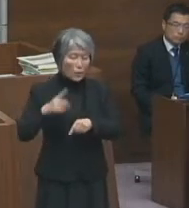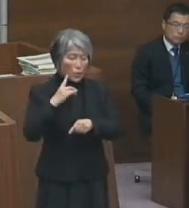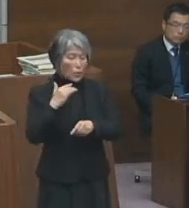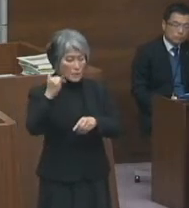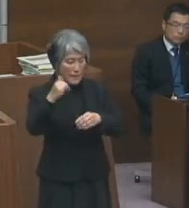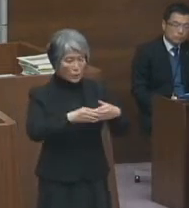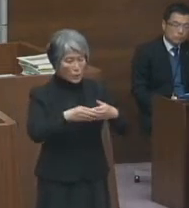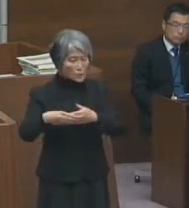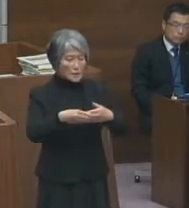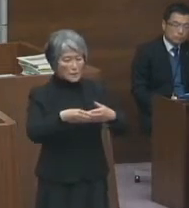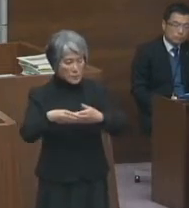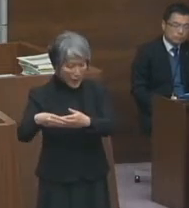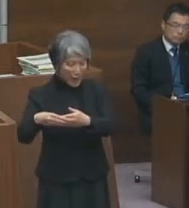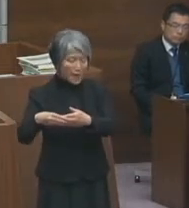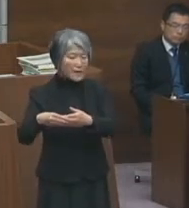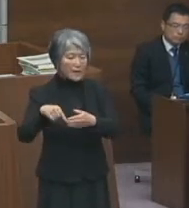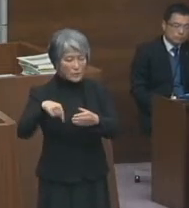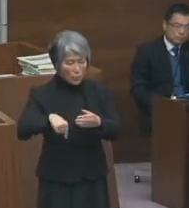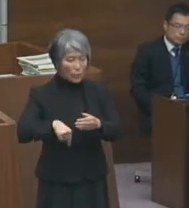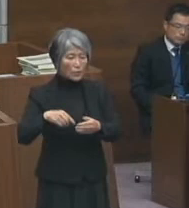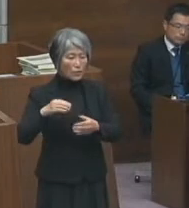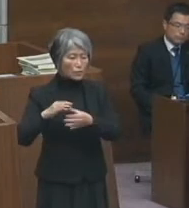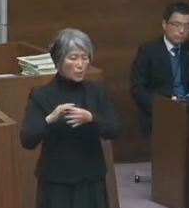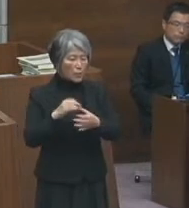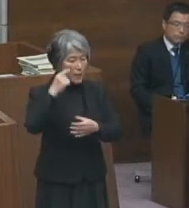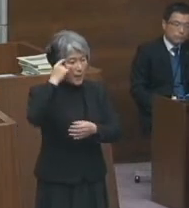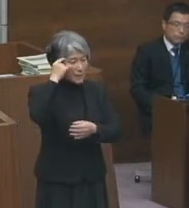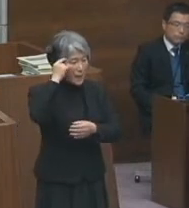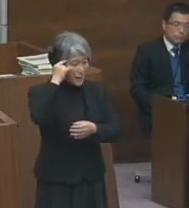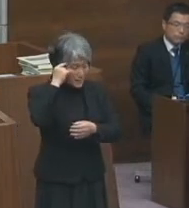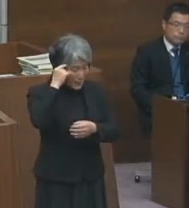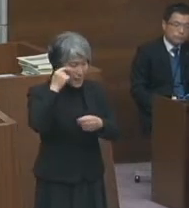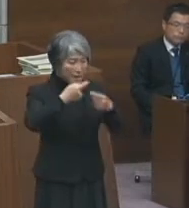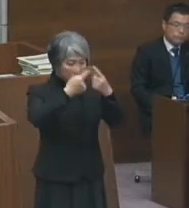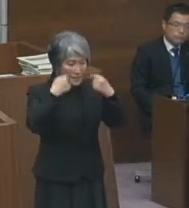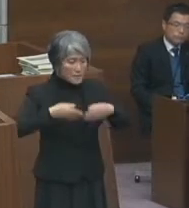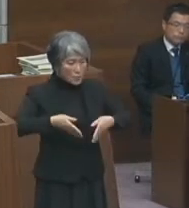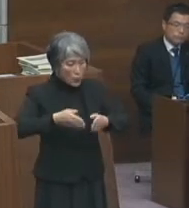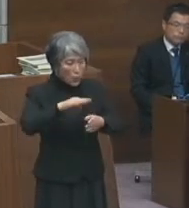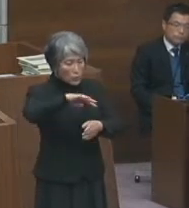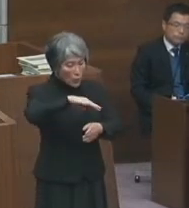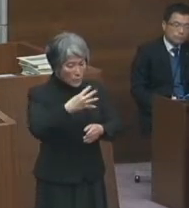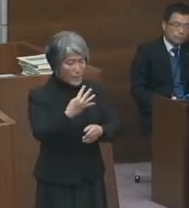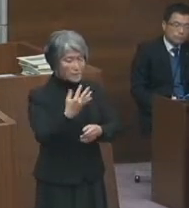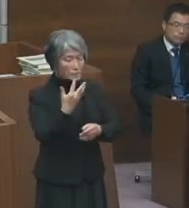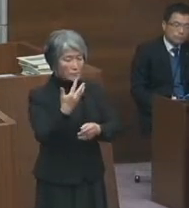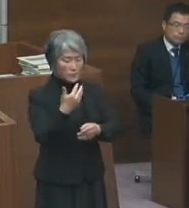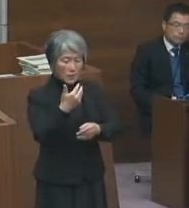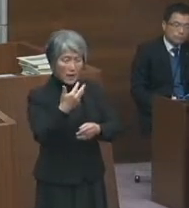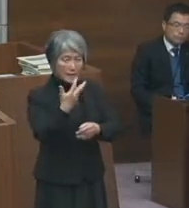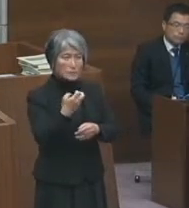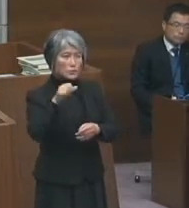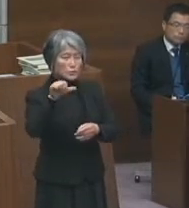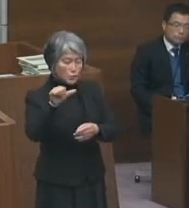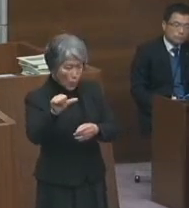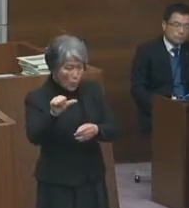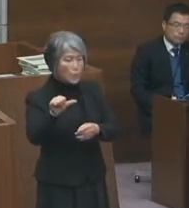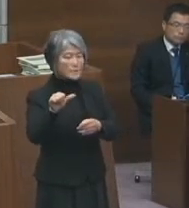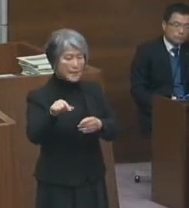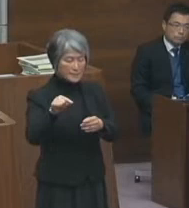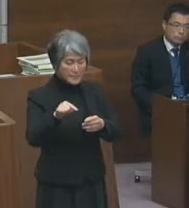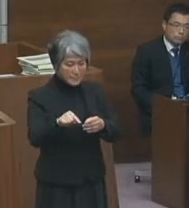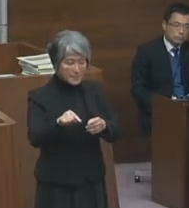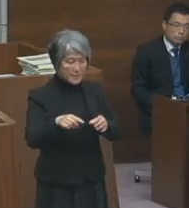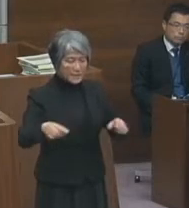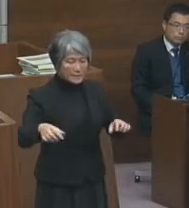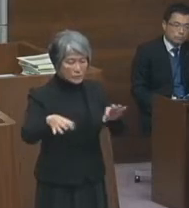も近い場所に決定したところでございますが、市道大久保418号線に接道するためには、新興